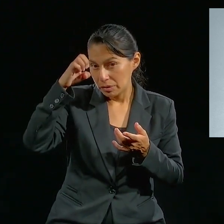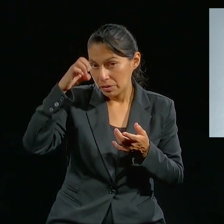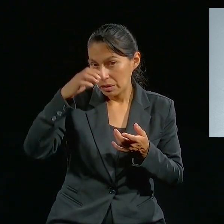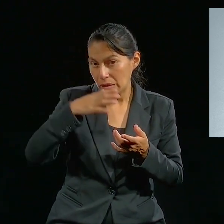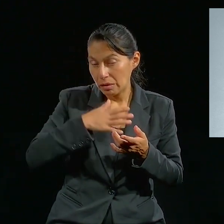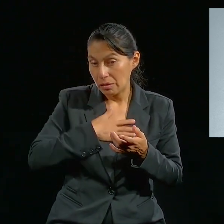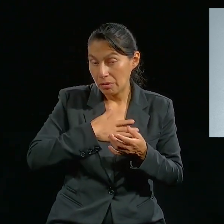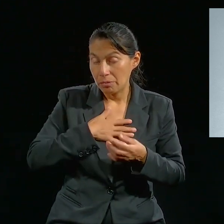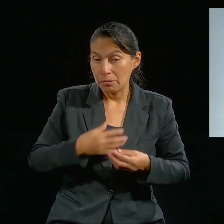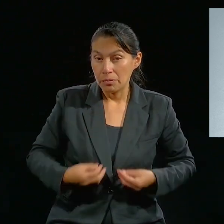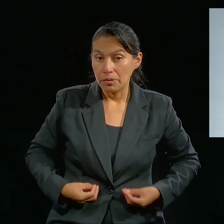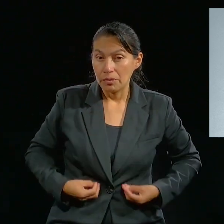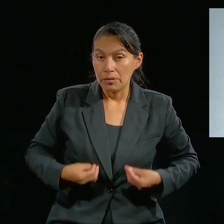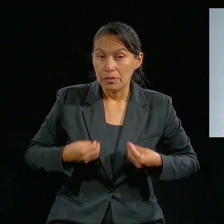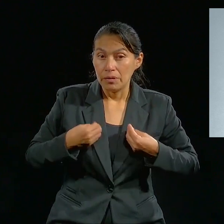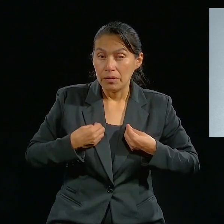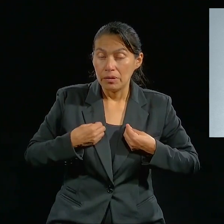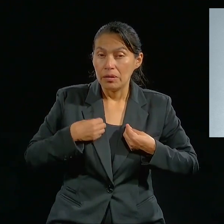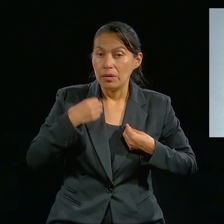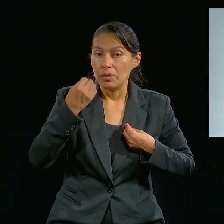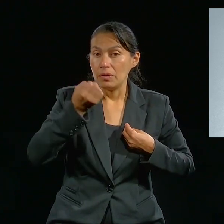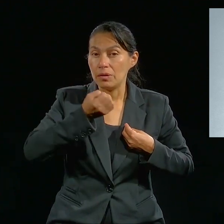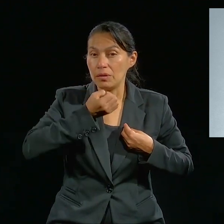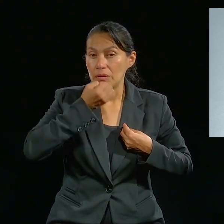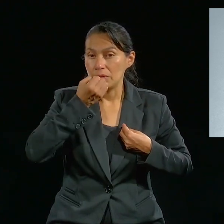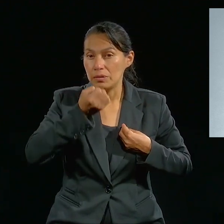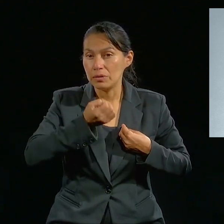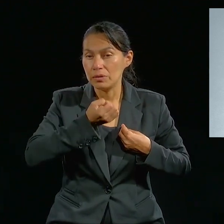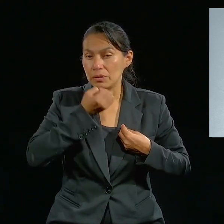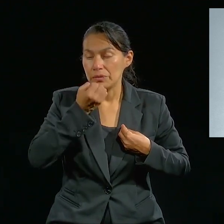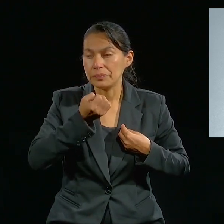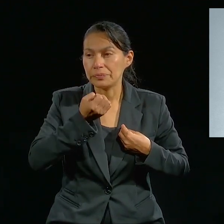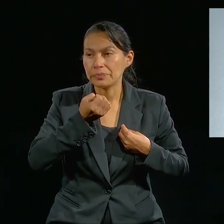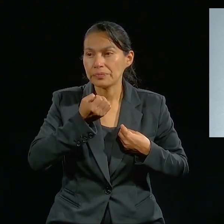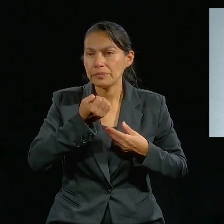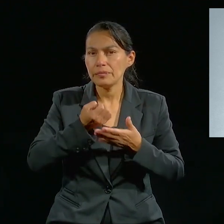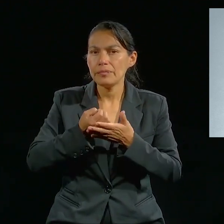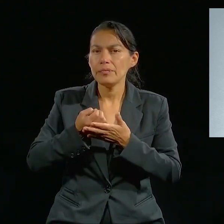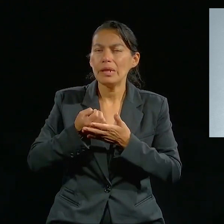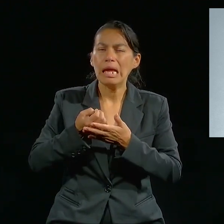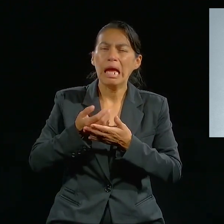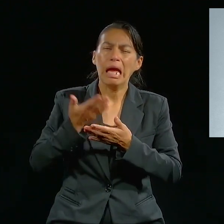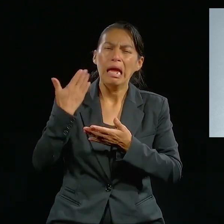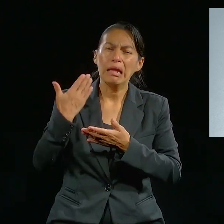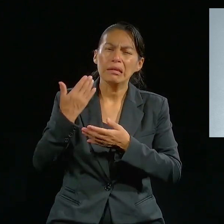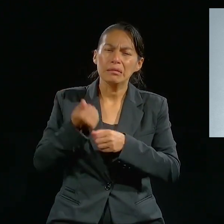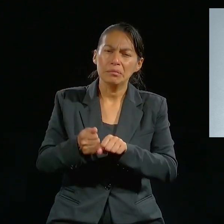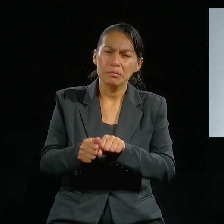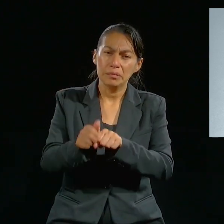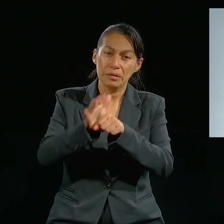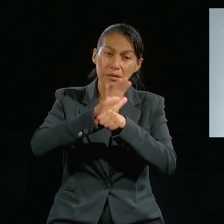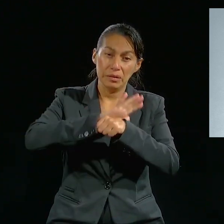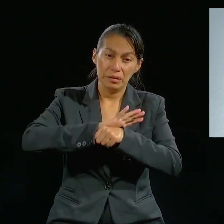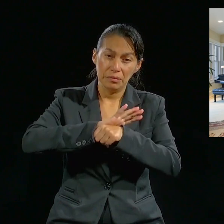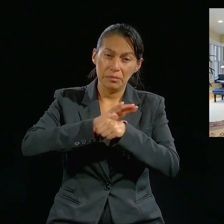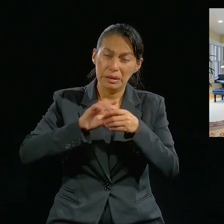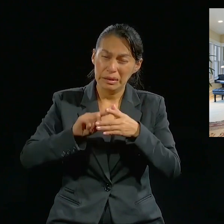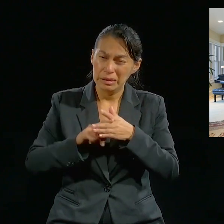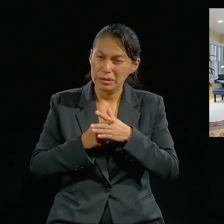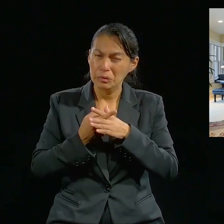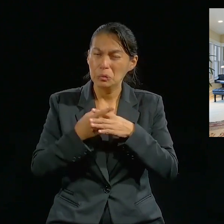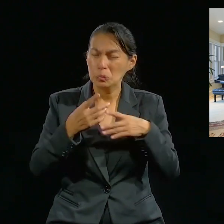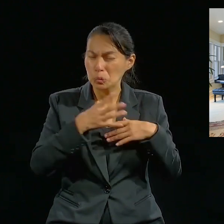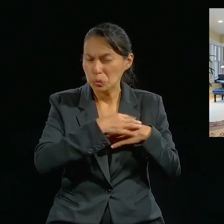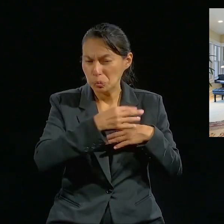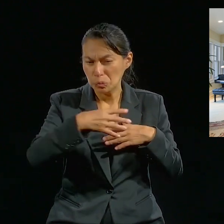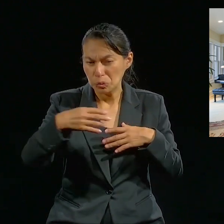que impactó mi vida acerca de la oración fue cuando inició el problema de la pandemia. Y